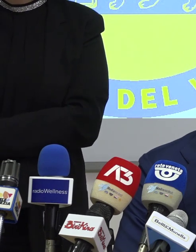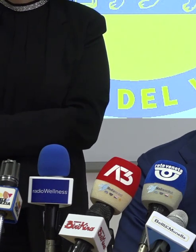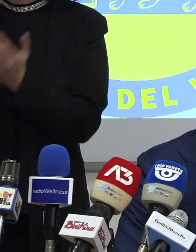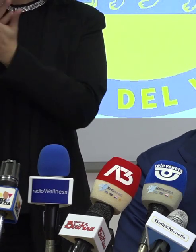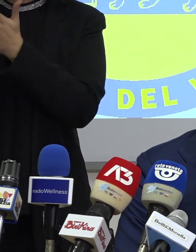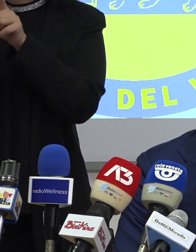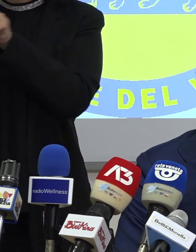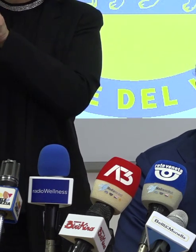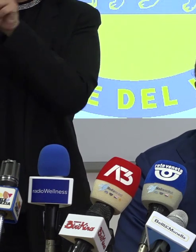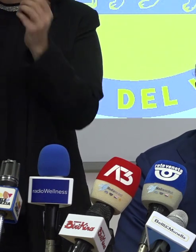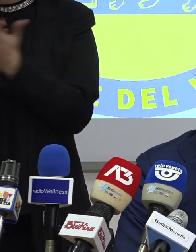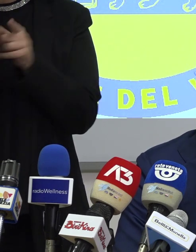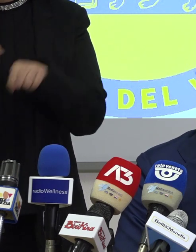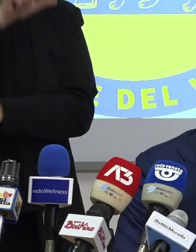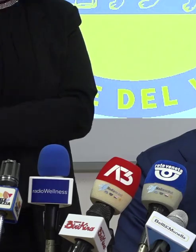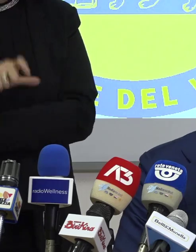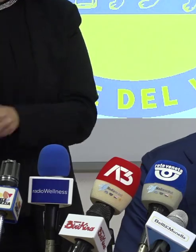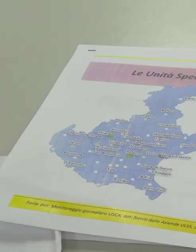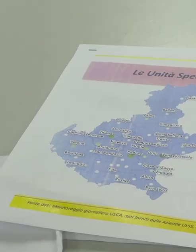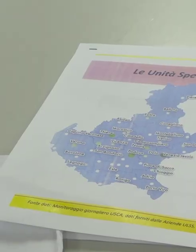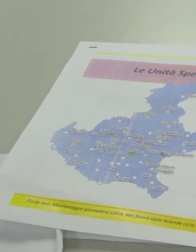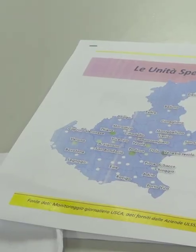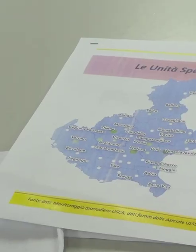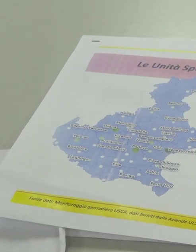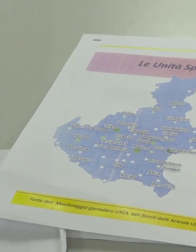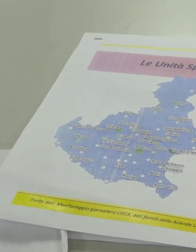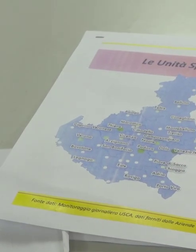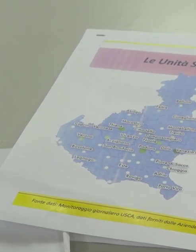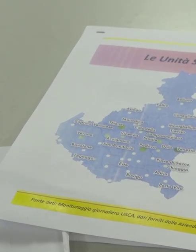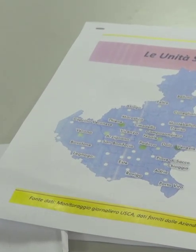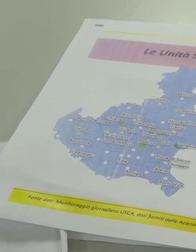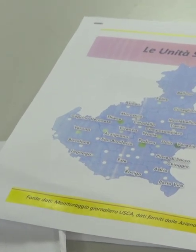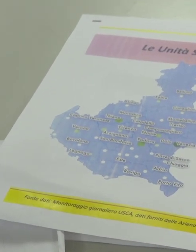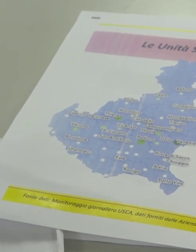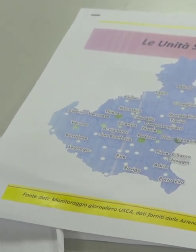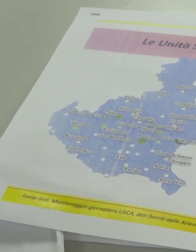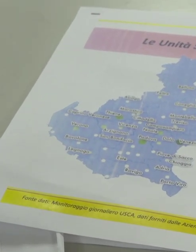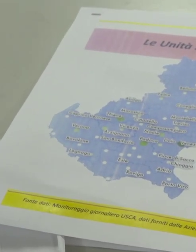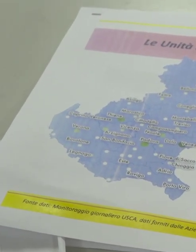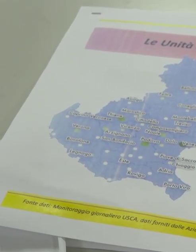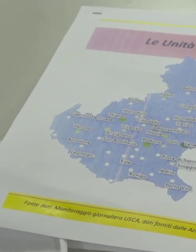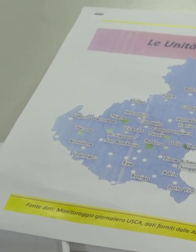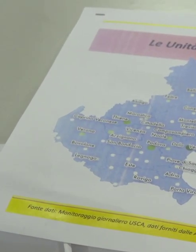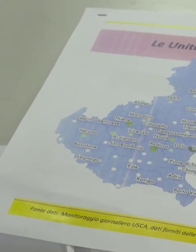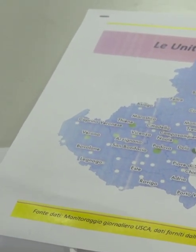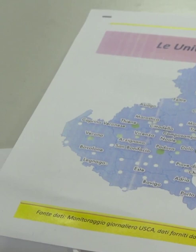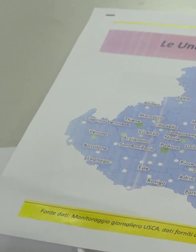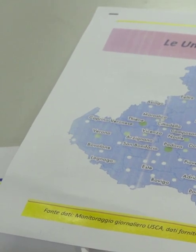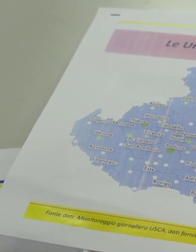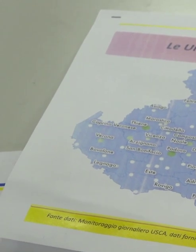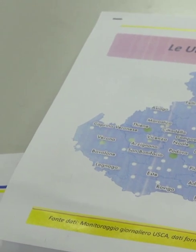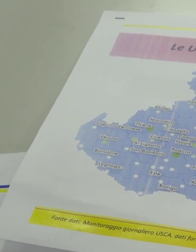Di certo la preoccupazione c'è ed è una preoccupazione reale, perché è giusto che i cittadini sappiano che